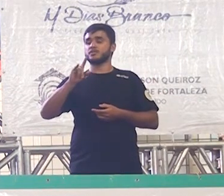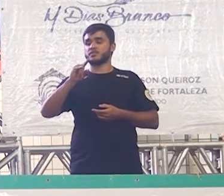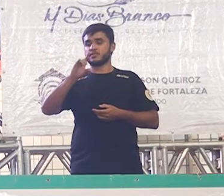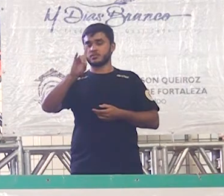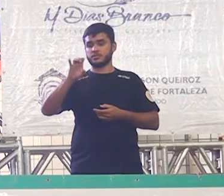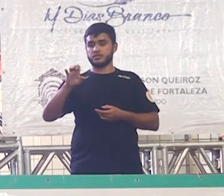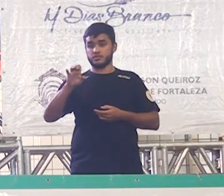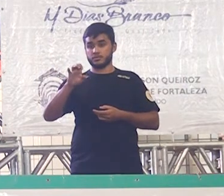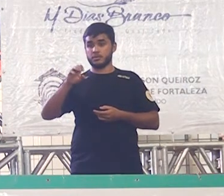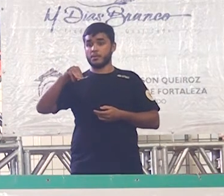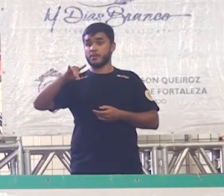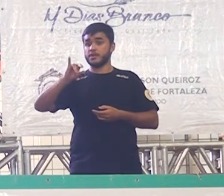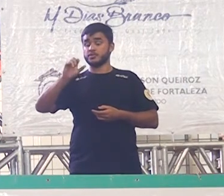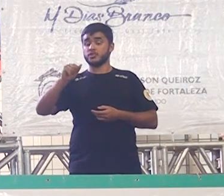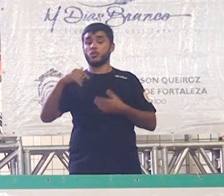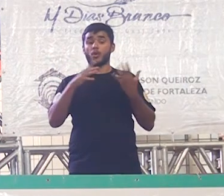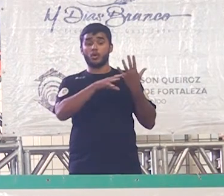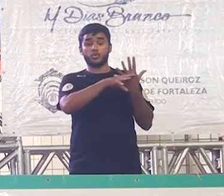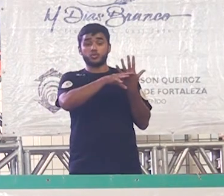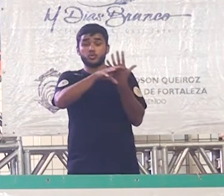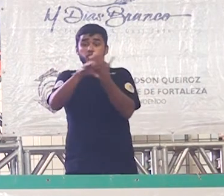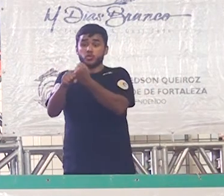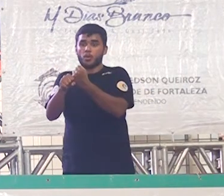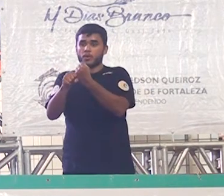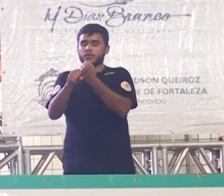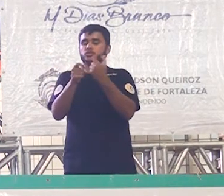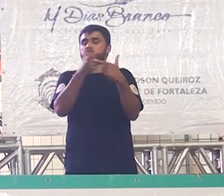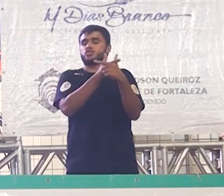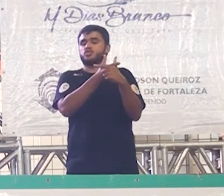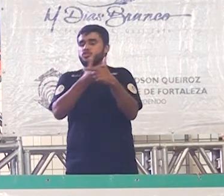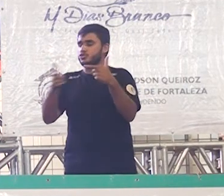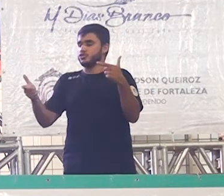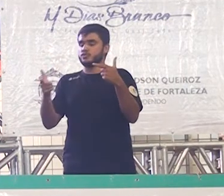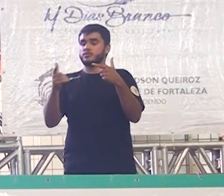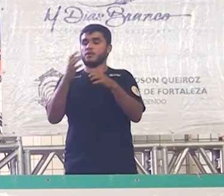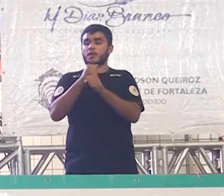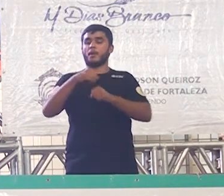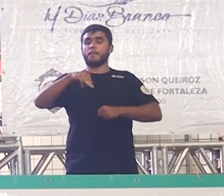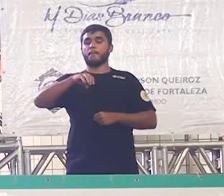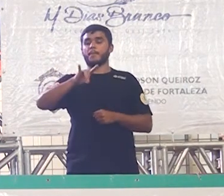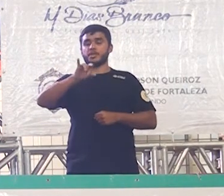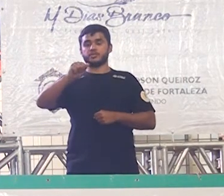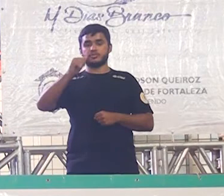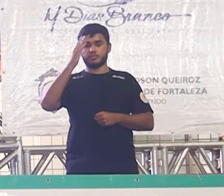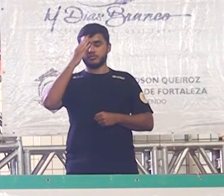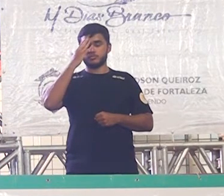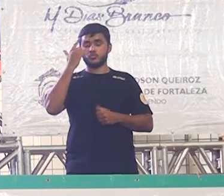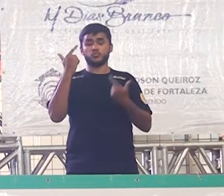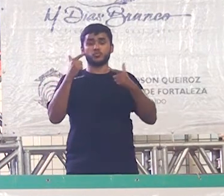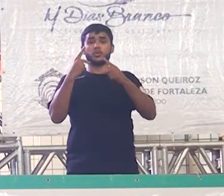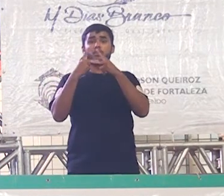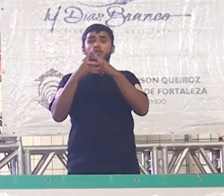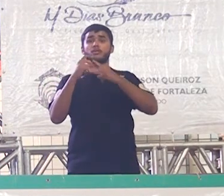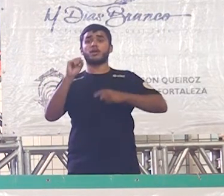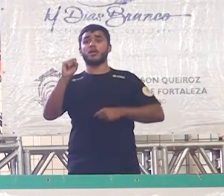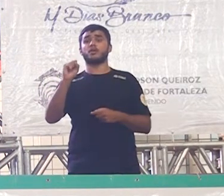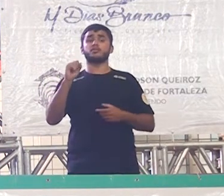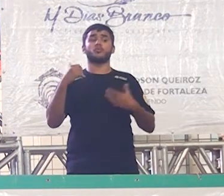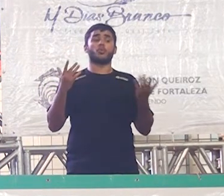das velocidades. Professor, mas a questão não me deu ΔS, não me deu a distância que a avenida